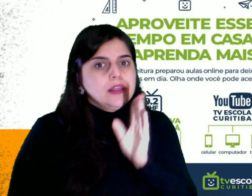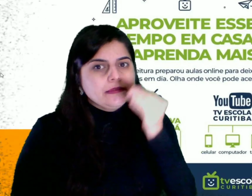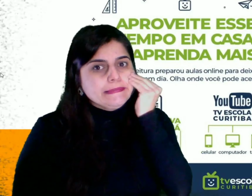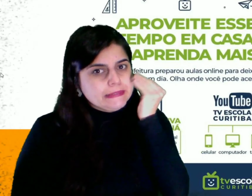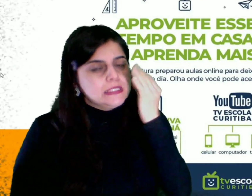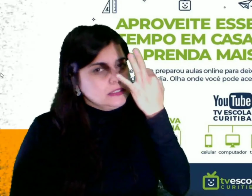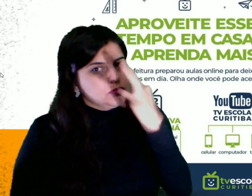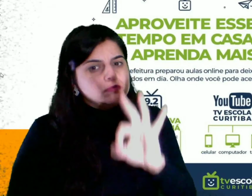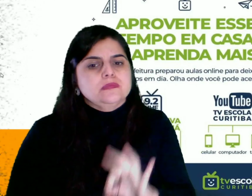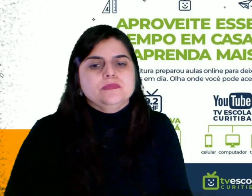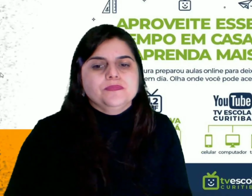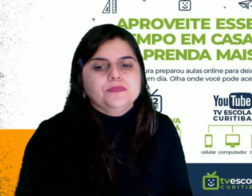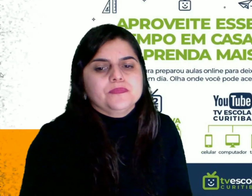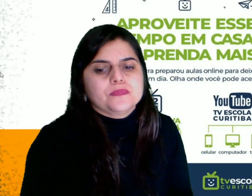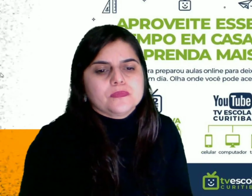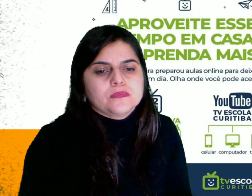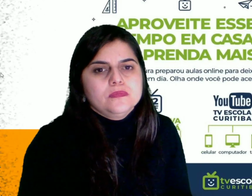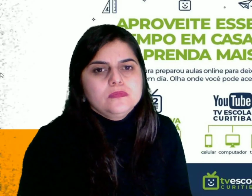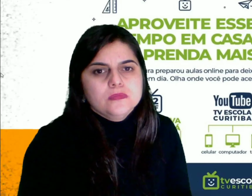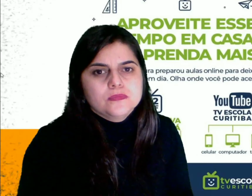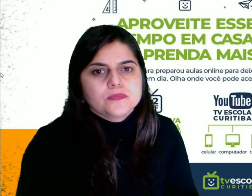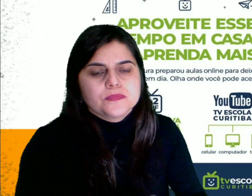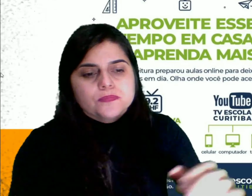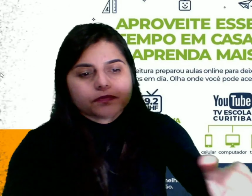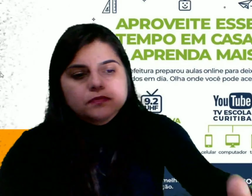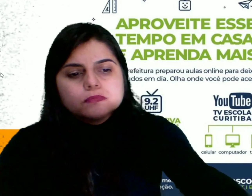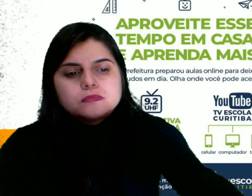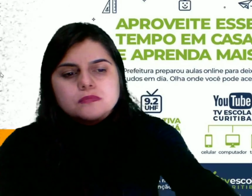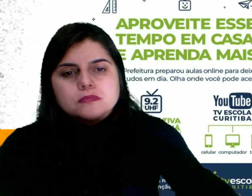em UHF, que eu já